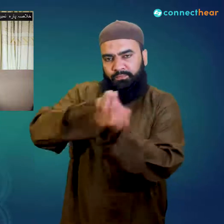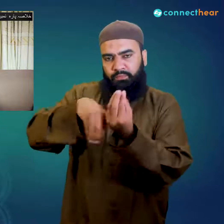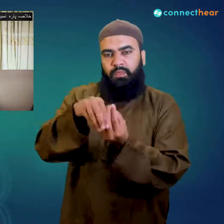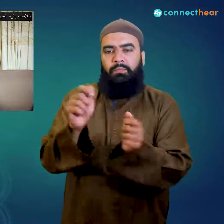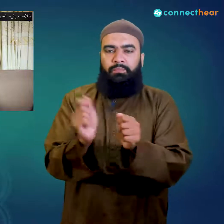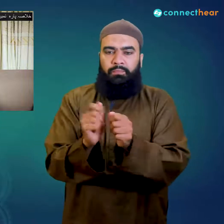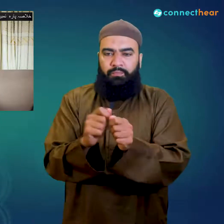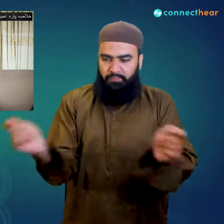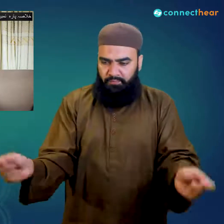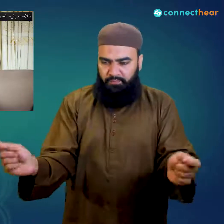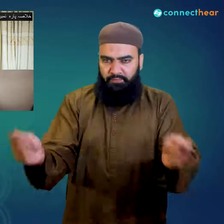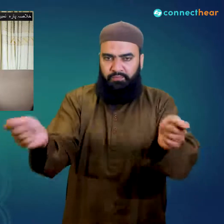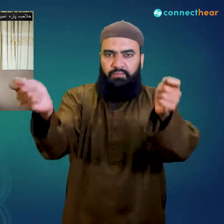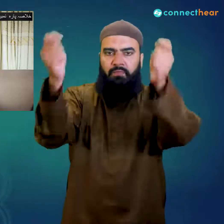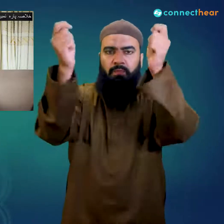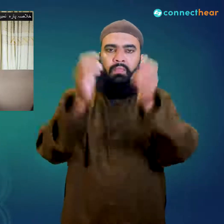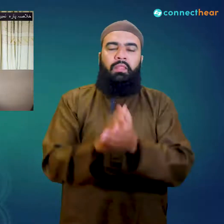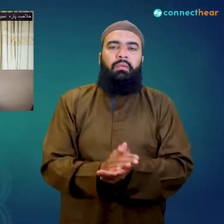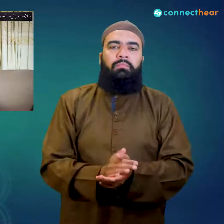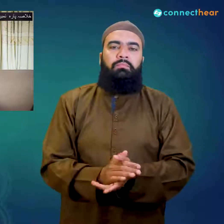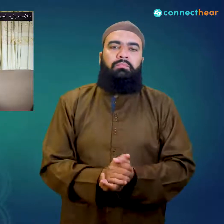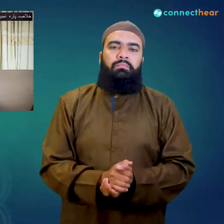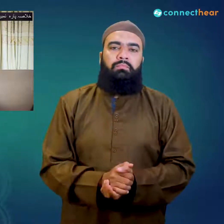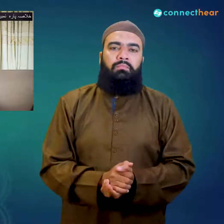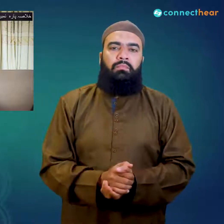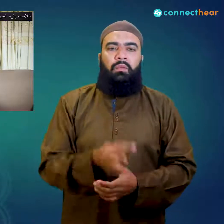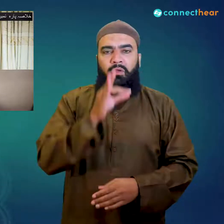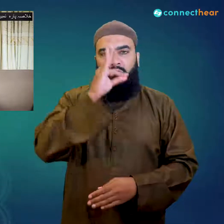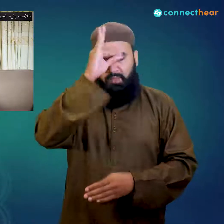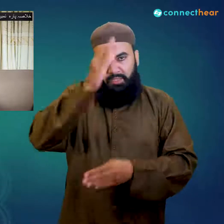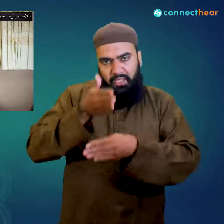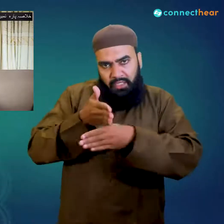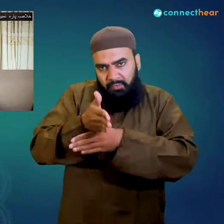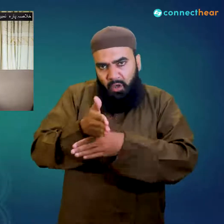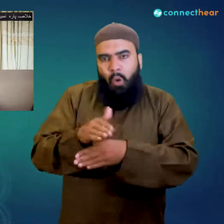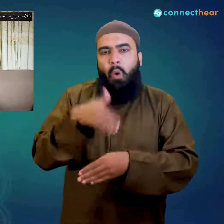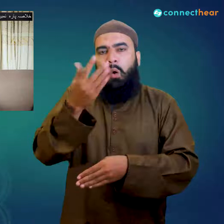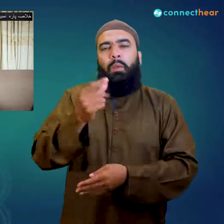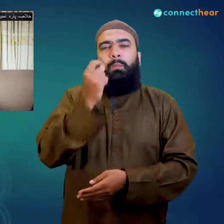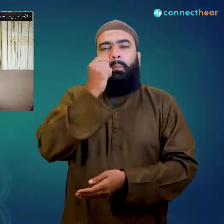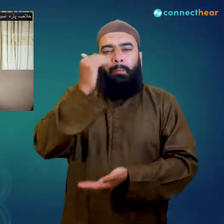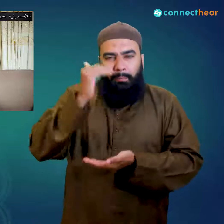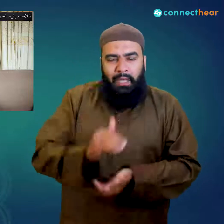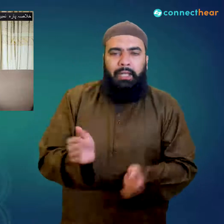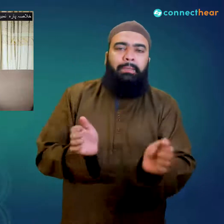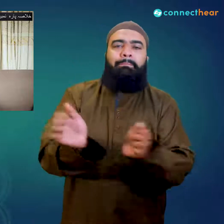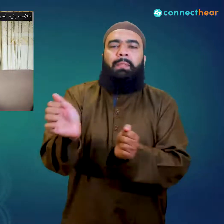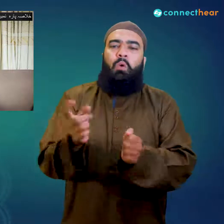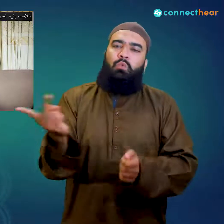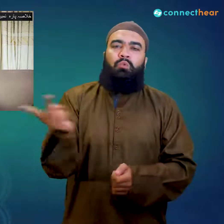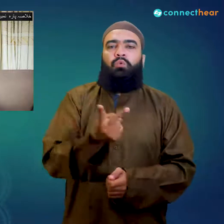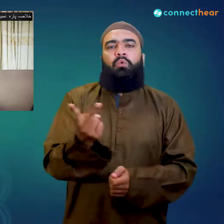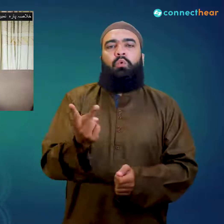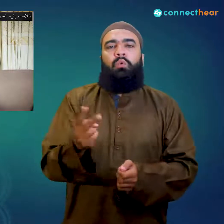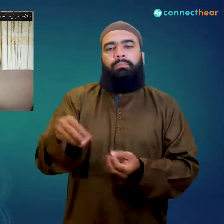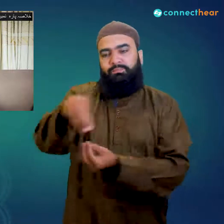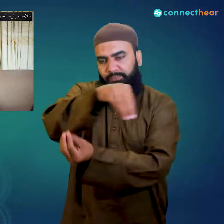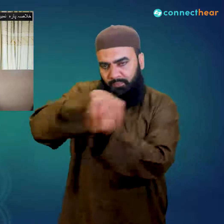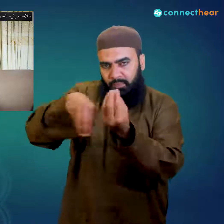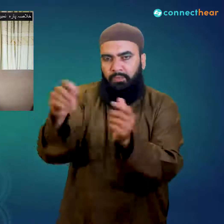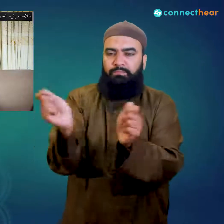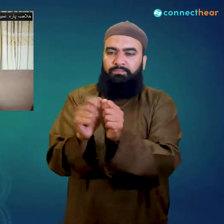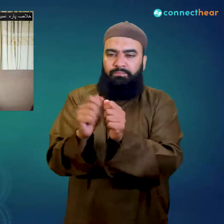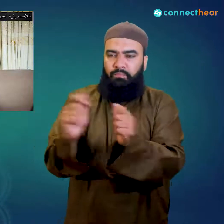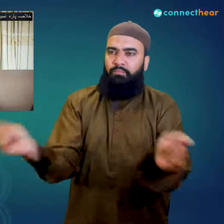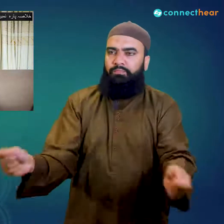يَرْفَعُ إِبْرَاهِيمُ الْقَوَاعِدَ مِنَ الْبَيْتِ وَإِسْمَاعِيلُ، ابراہیم علیہ السلام، اسماعیل علیہ الصلوۃ والسلام نے اللہ کے